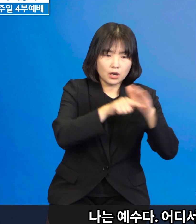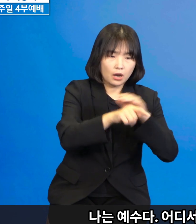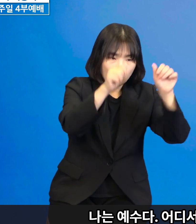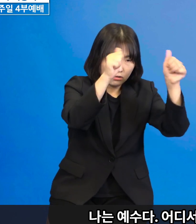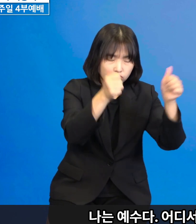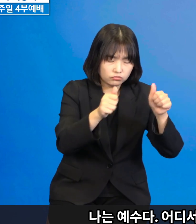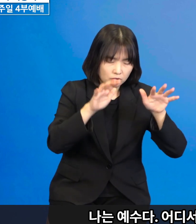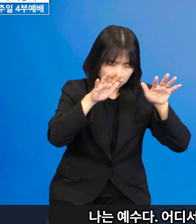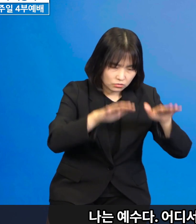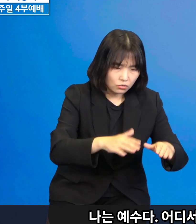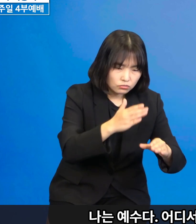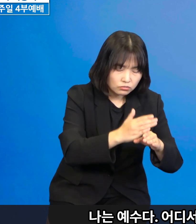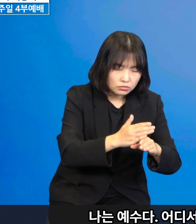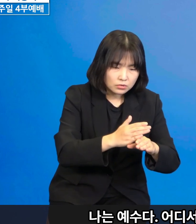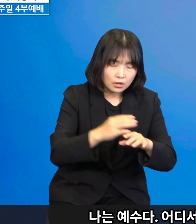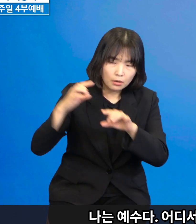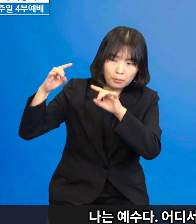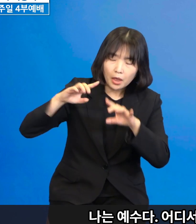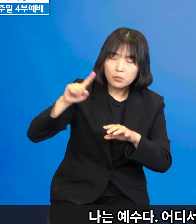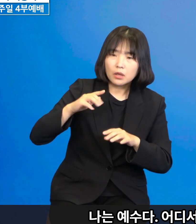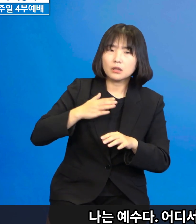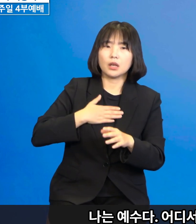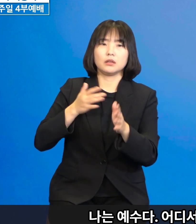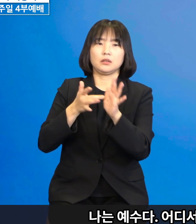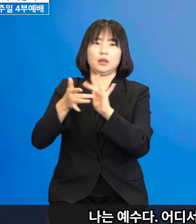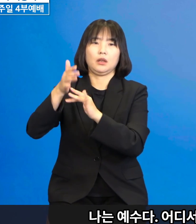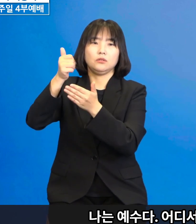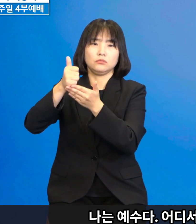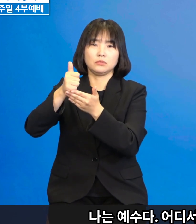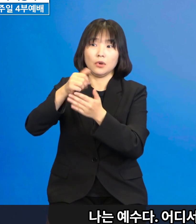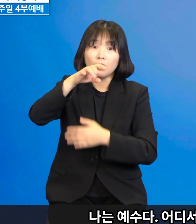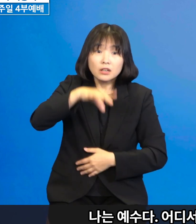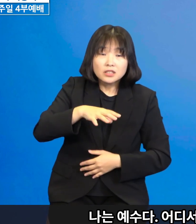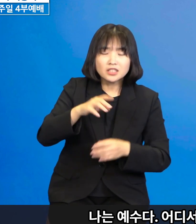들려오더랍니다. 나는 예수다. 어디서요? 절에서.